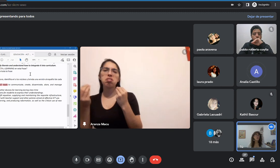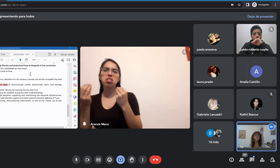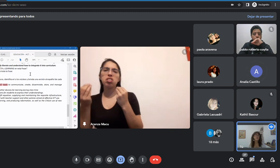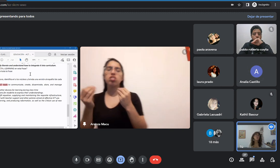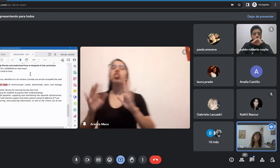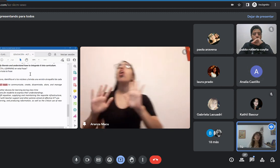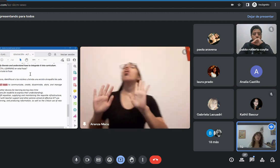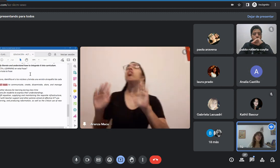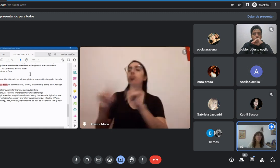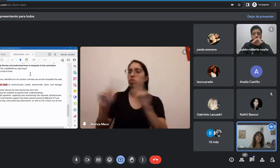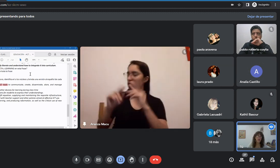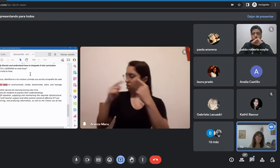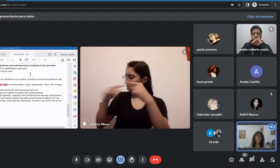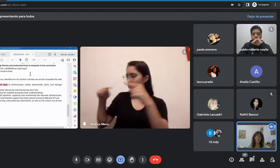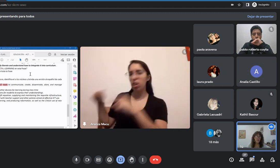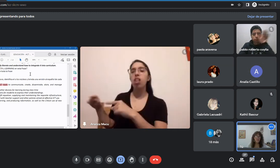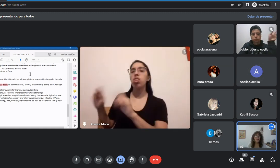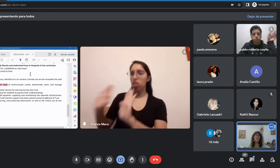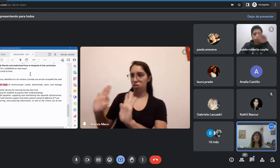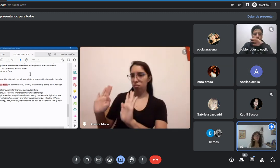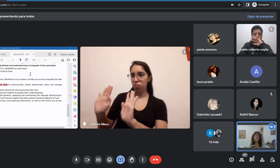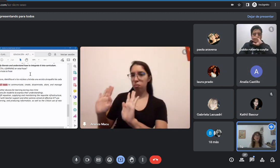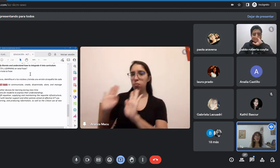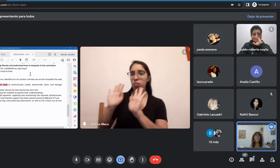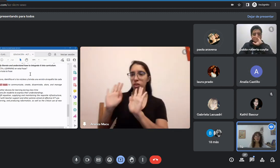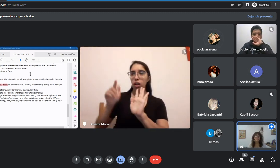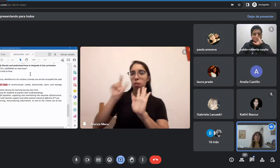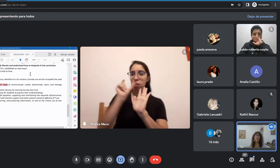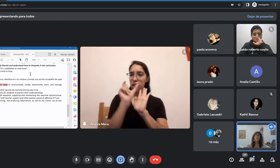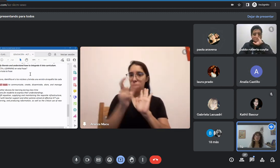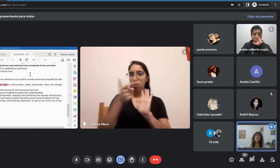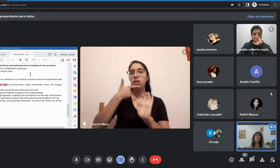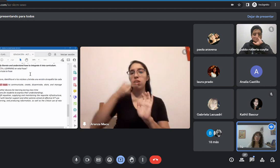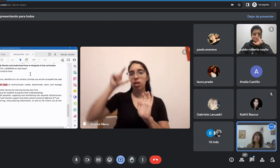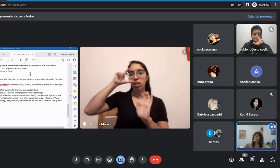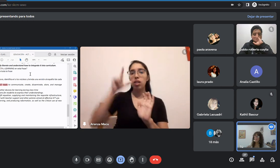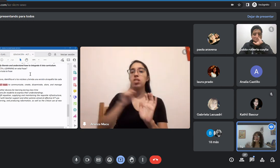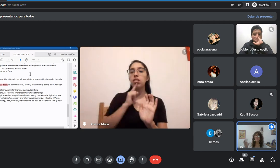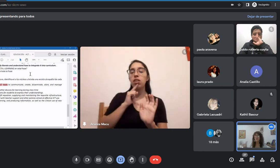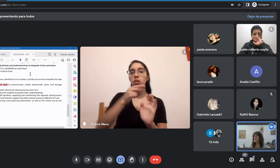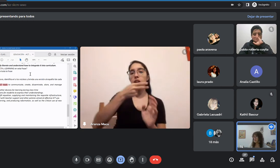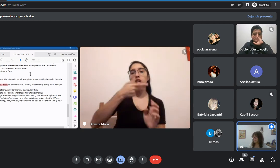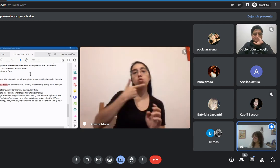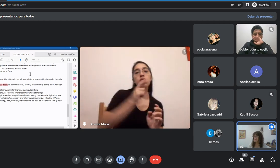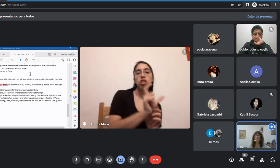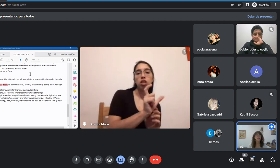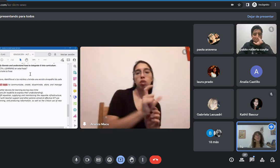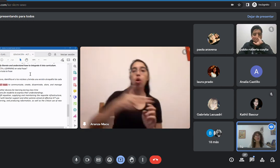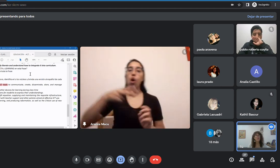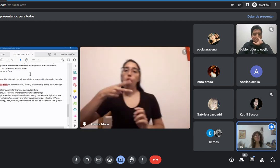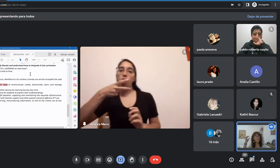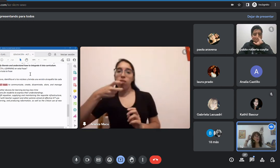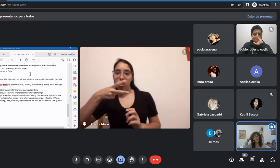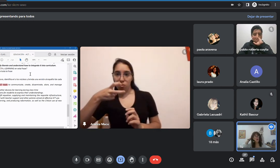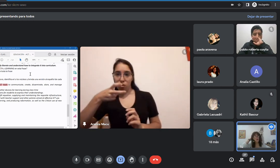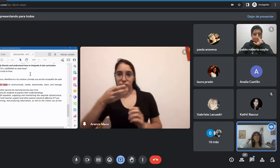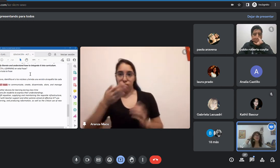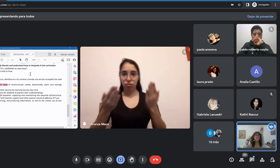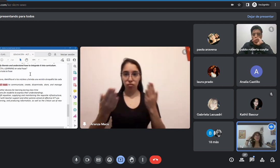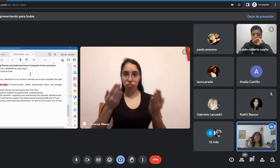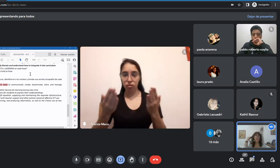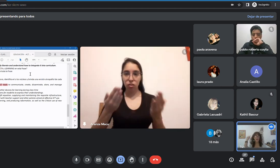ser sustantivo o verbo. Y los verbos, cuando tienen una partícula que puede ser un adverbio o un verbo, cambian